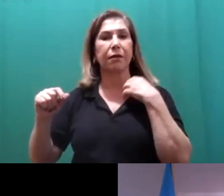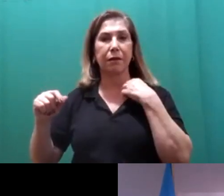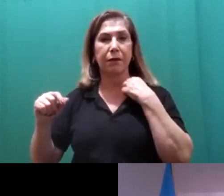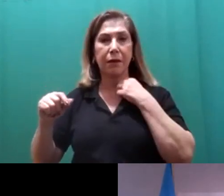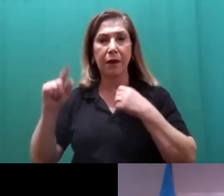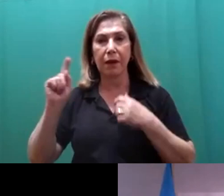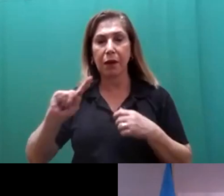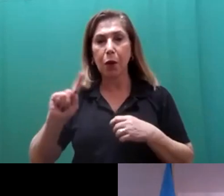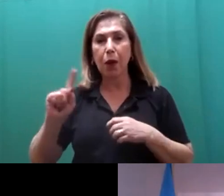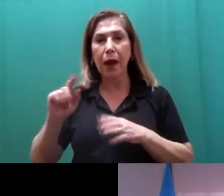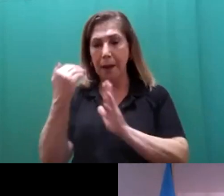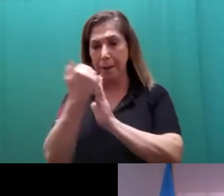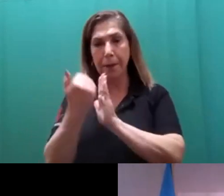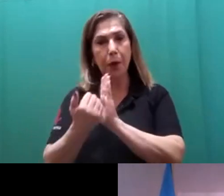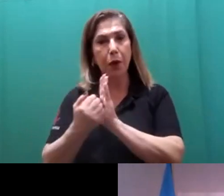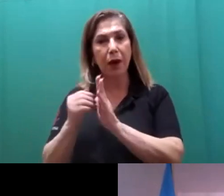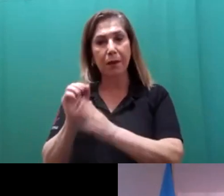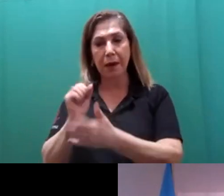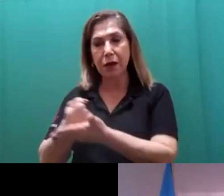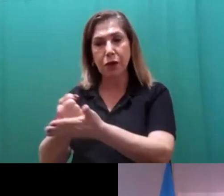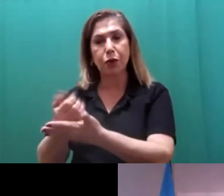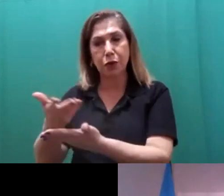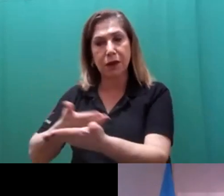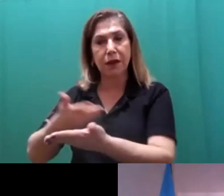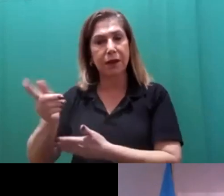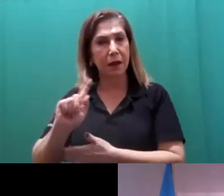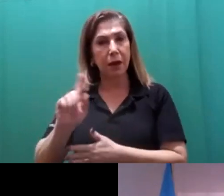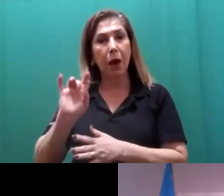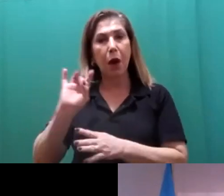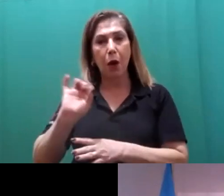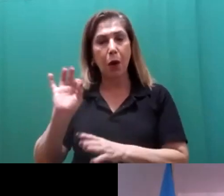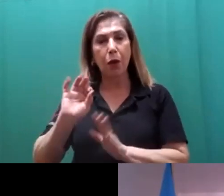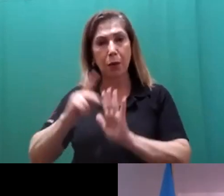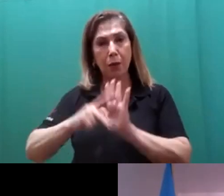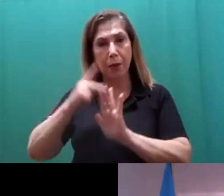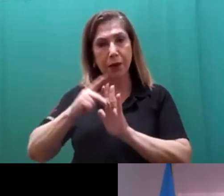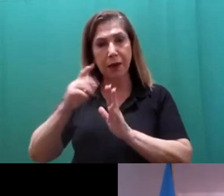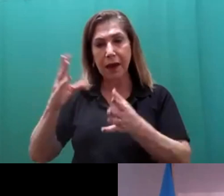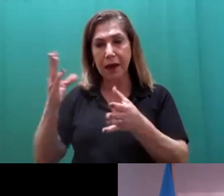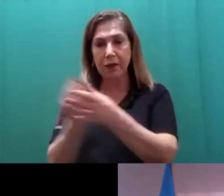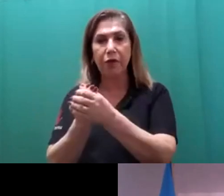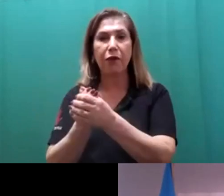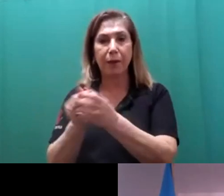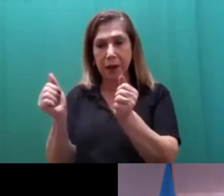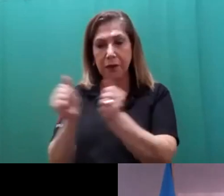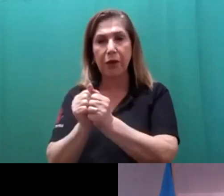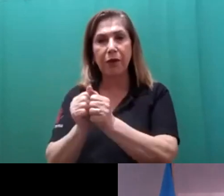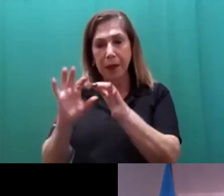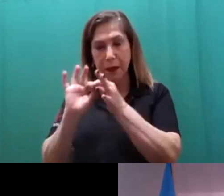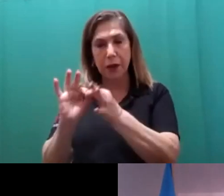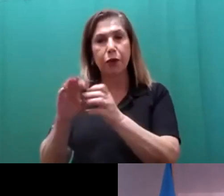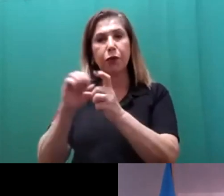No es un programa asistencial, es un programa de desenvolvimiento económico y de inclusión social